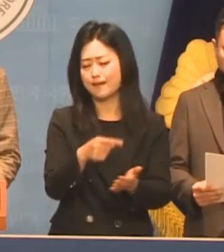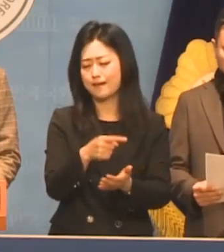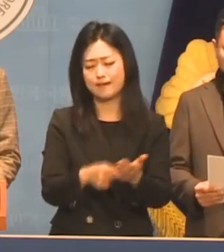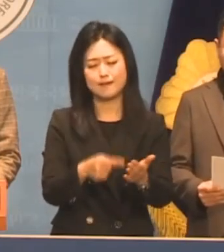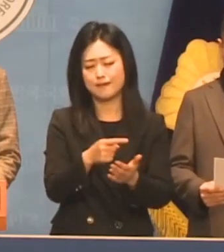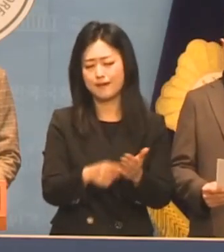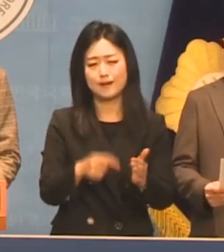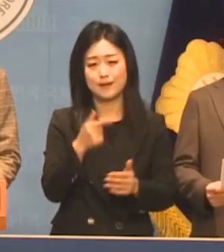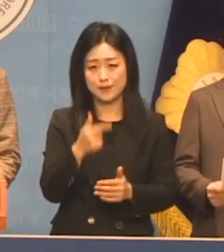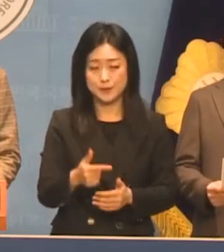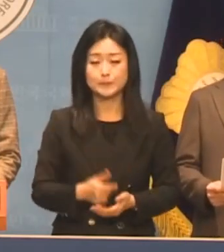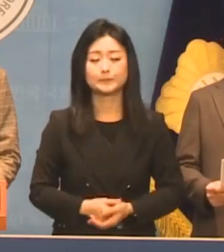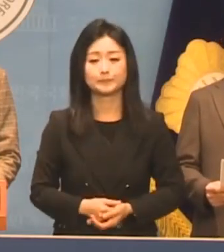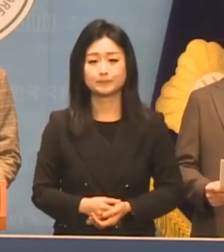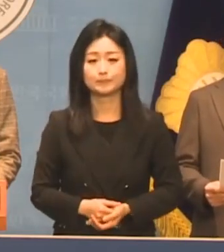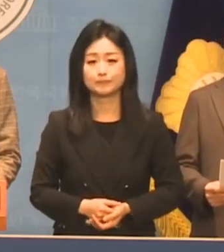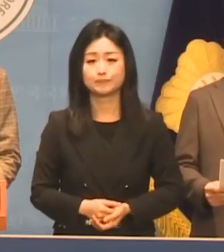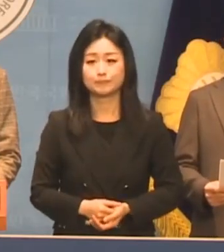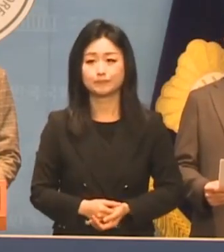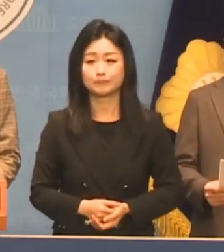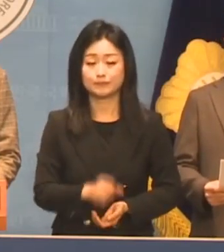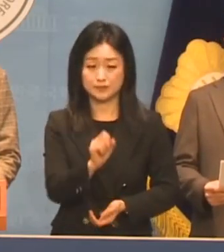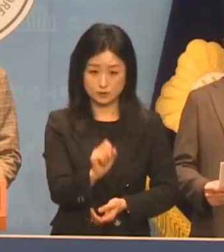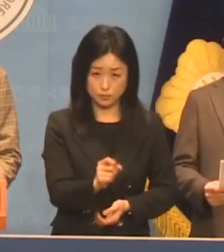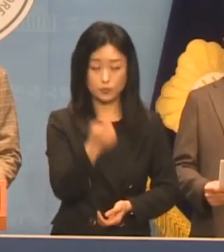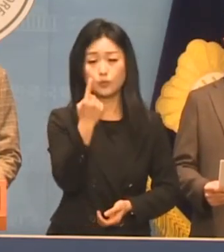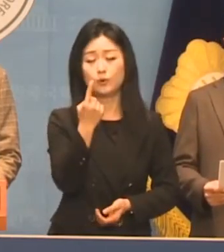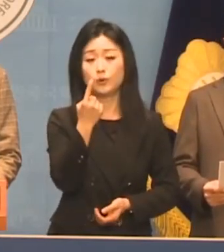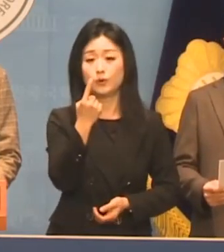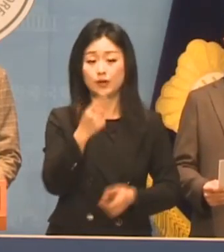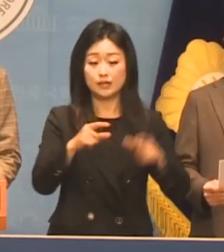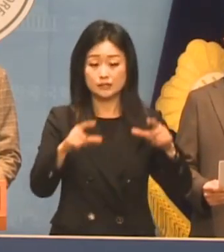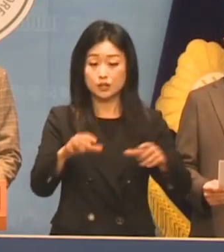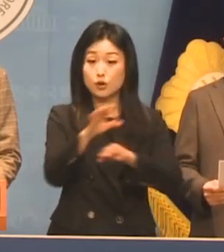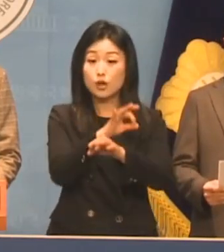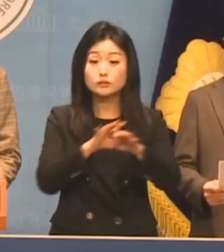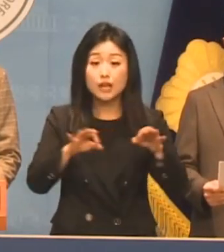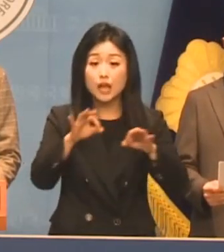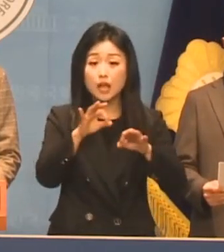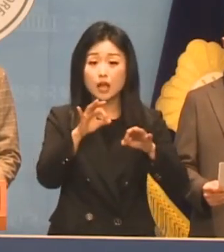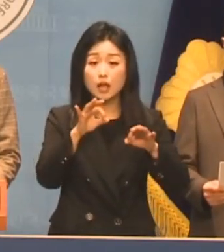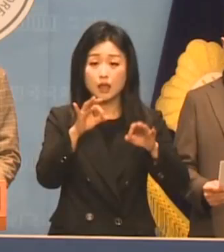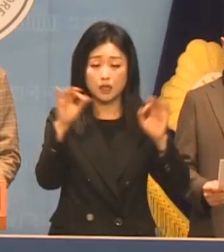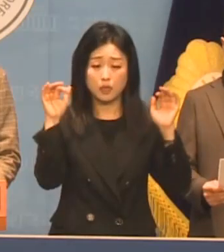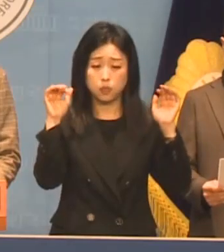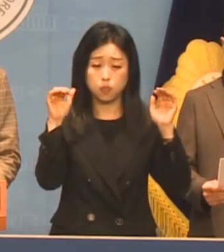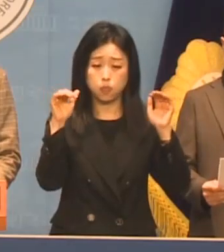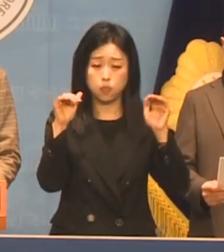표현할 수 없을 정도입니다. 이로 인해 지역 경제는 깊은